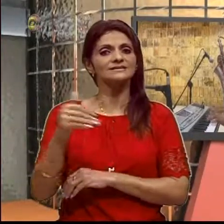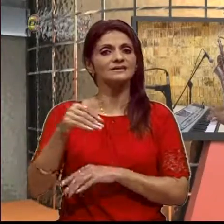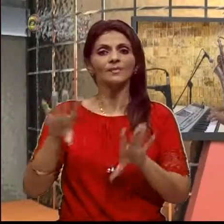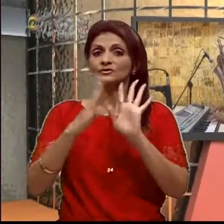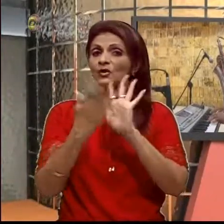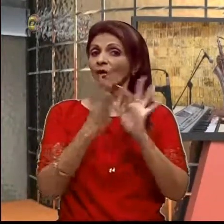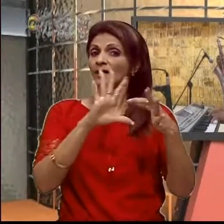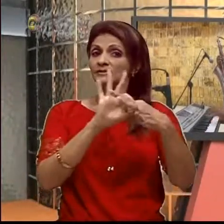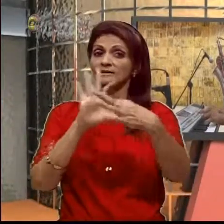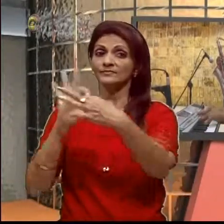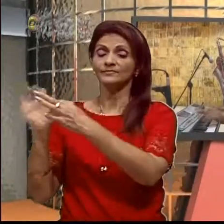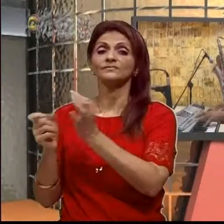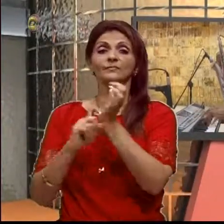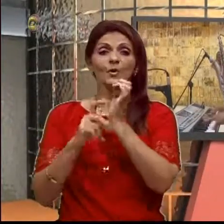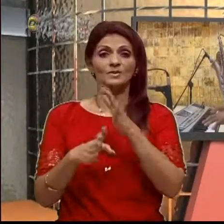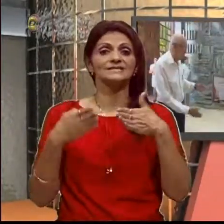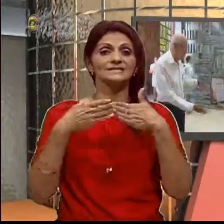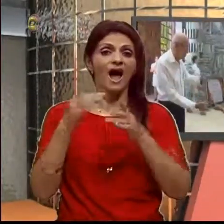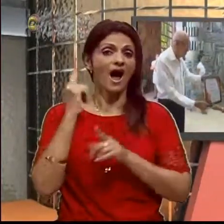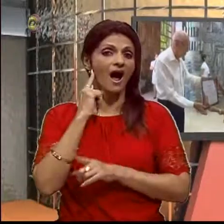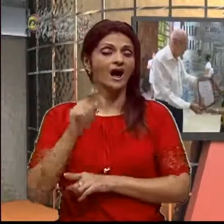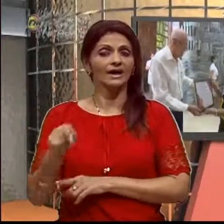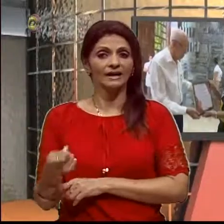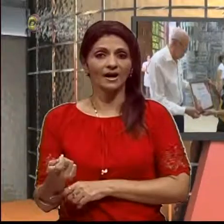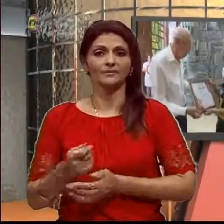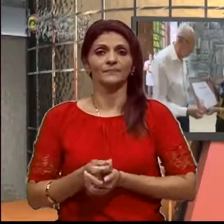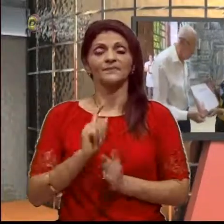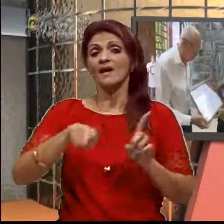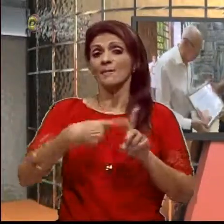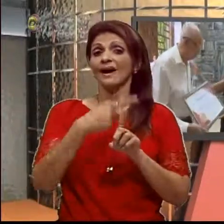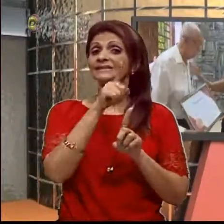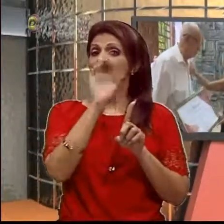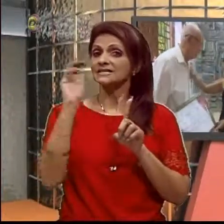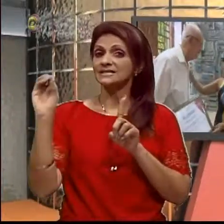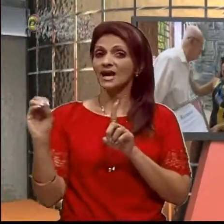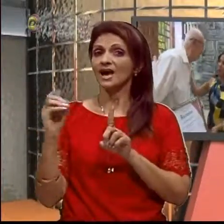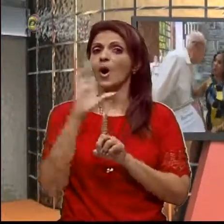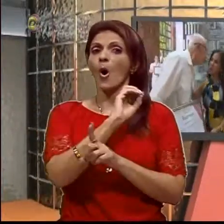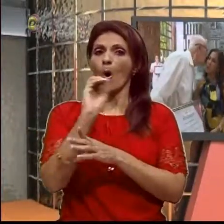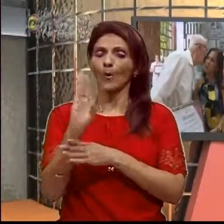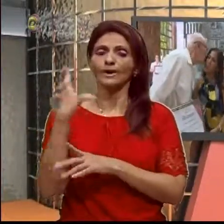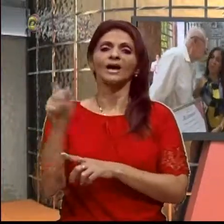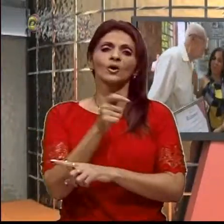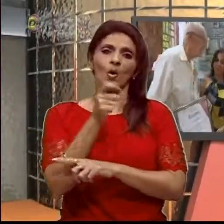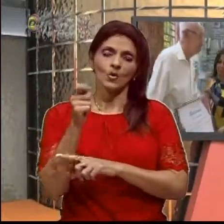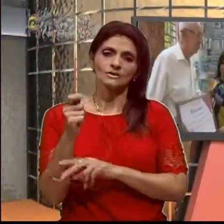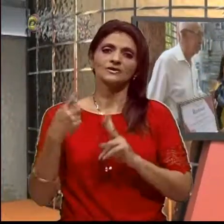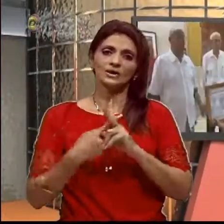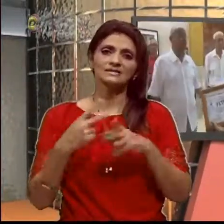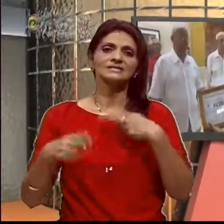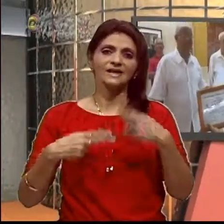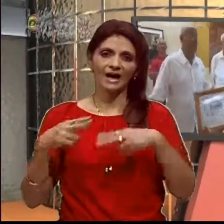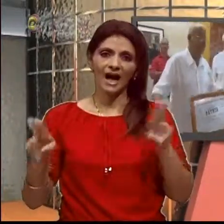Granma. Más de medio centenar de obras están en concurso y se realizarán eventos teóricos